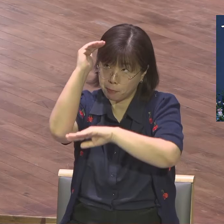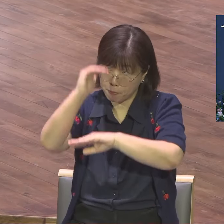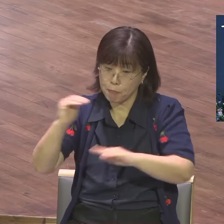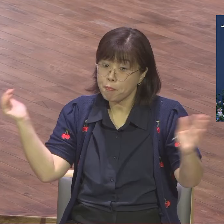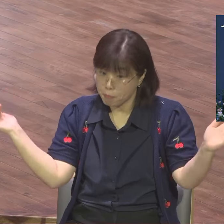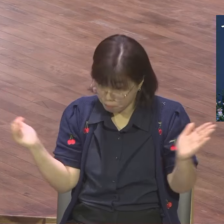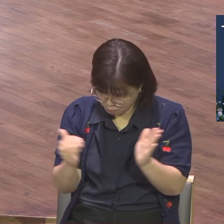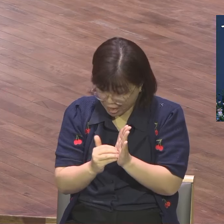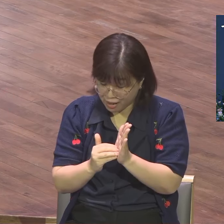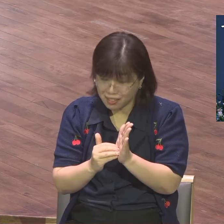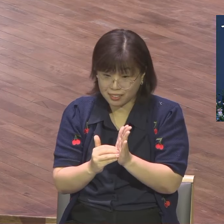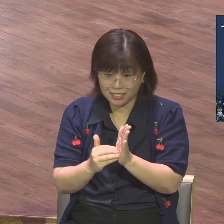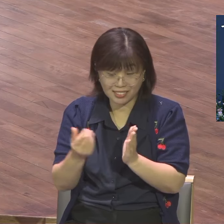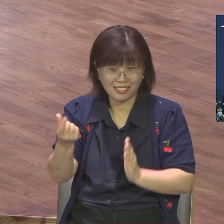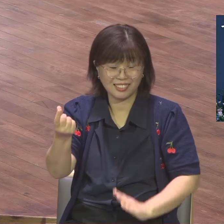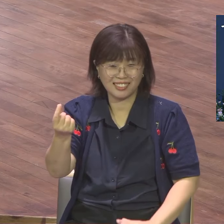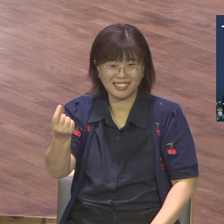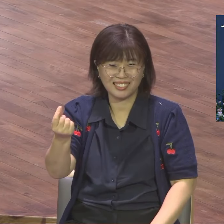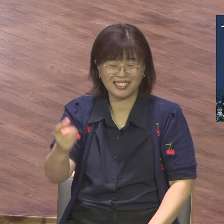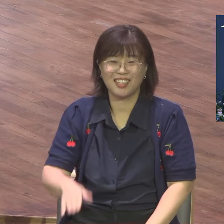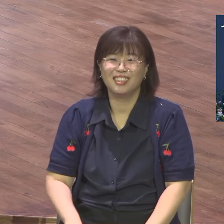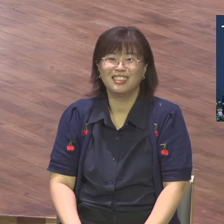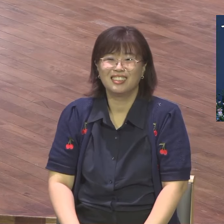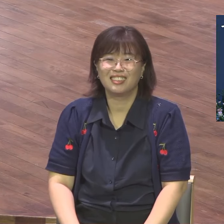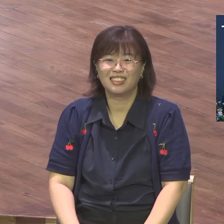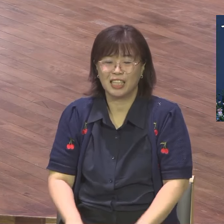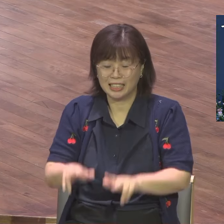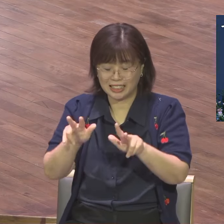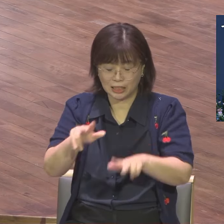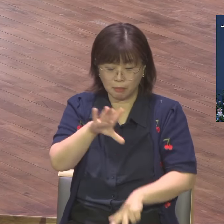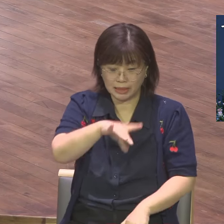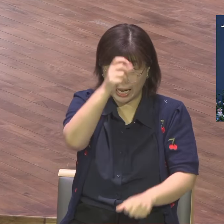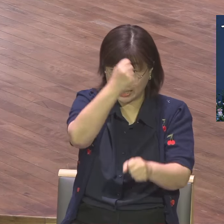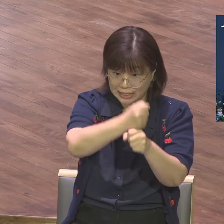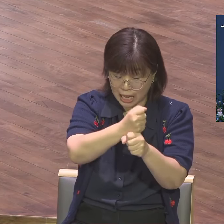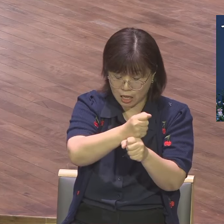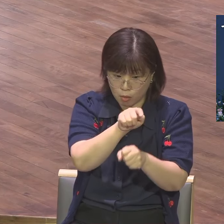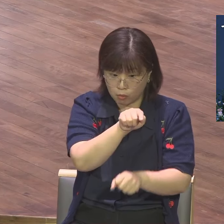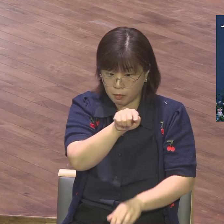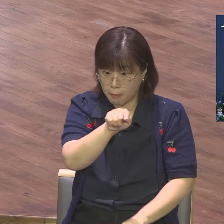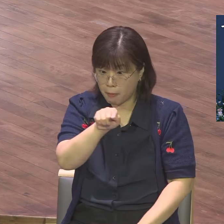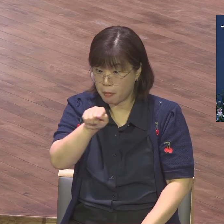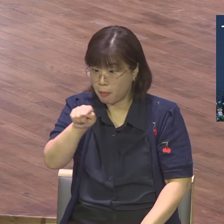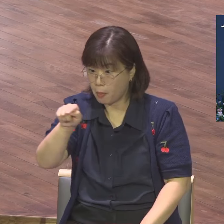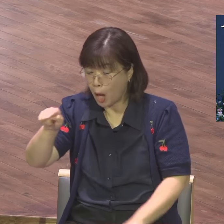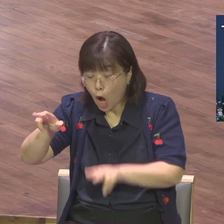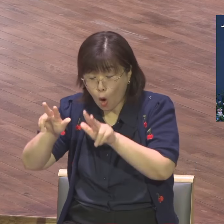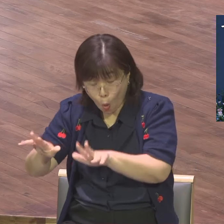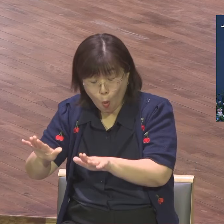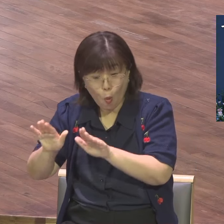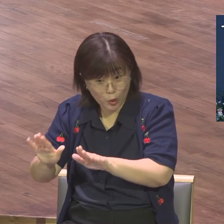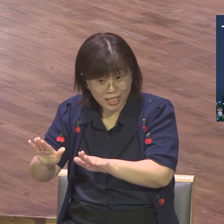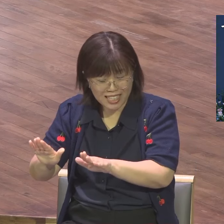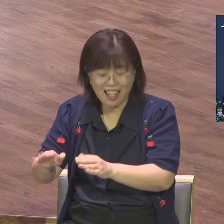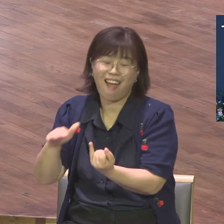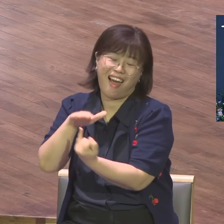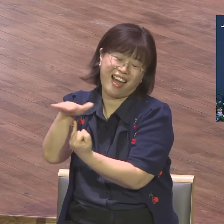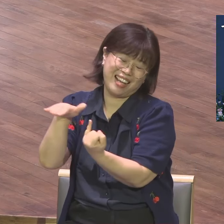우리가 봤고 창세기부터 지금 그렇게 금요일에 구약성경을 순서대로 그렇게